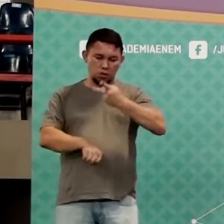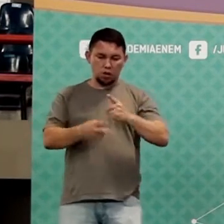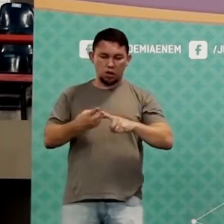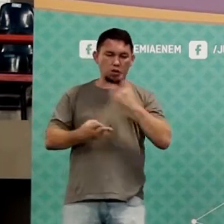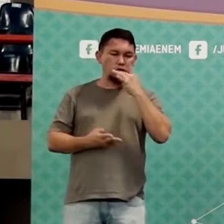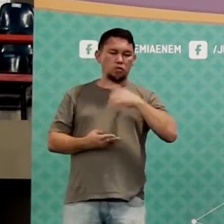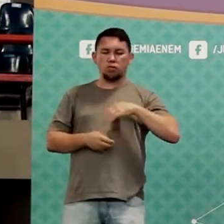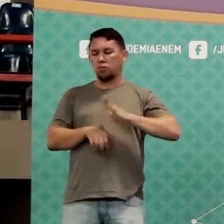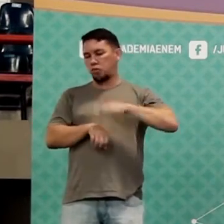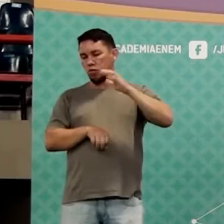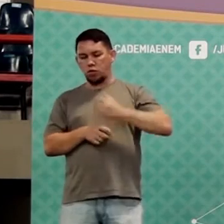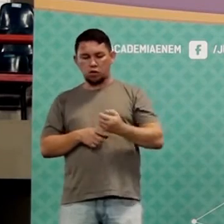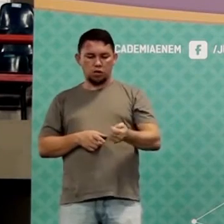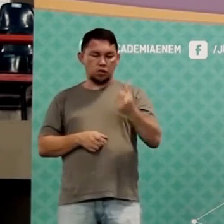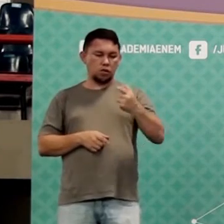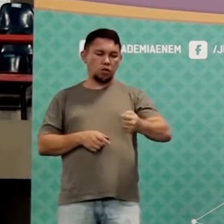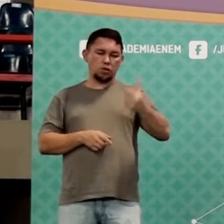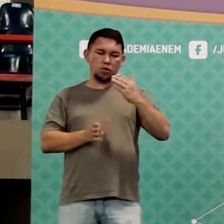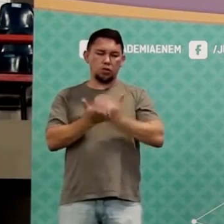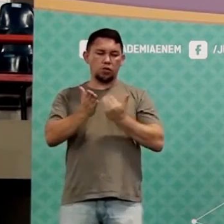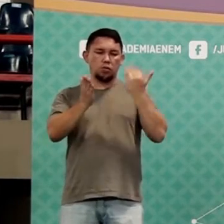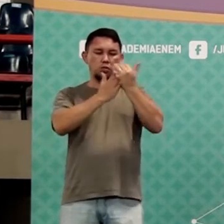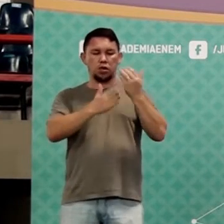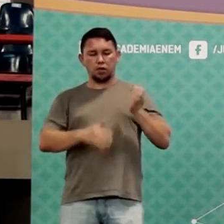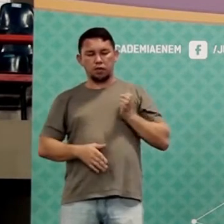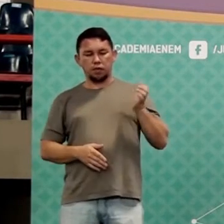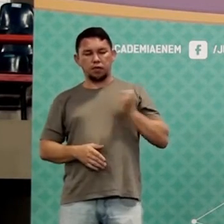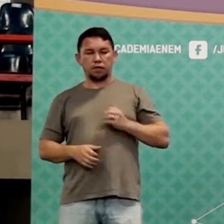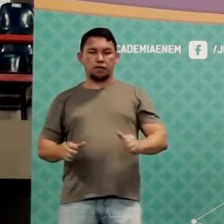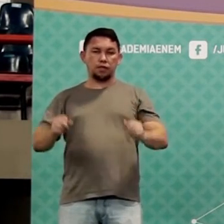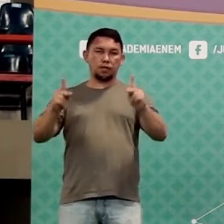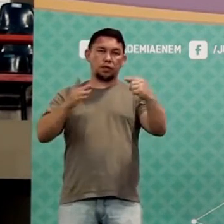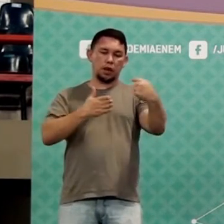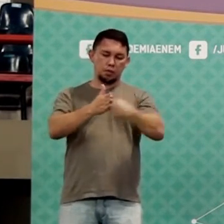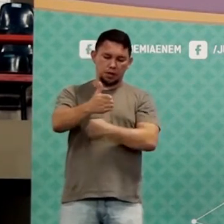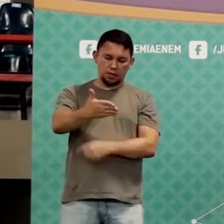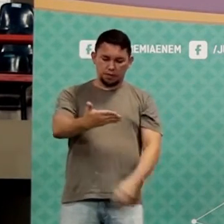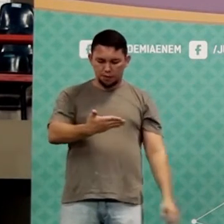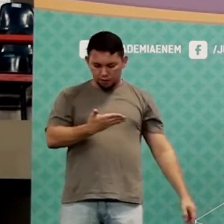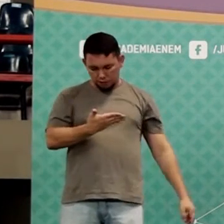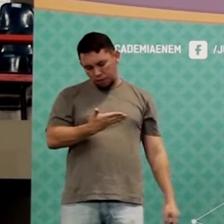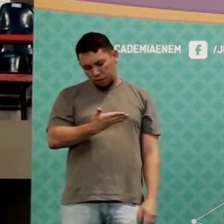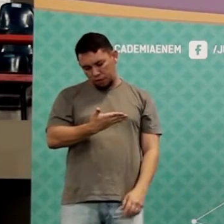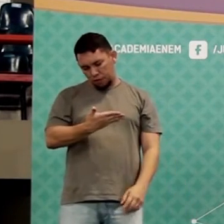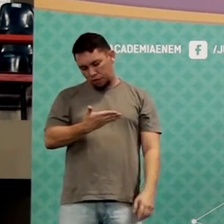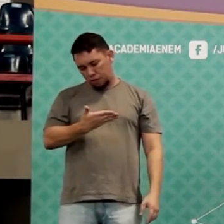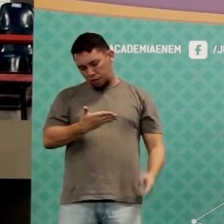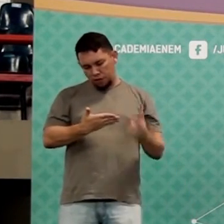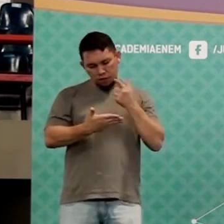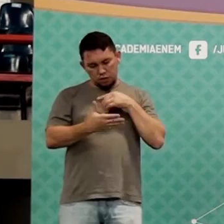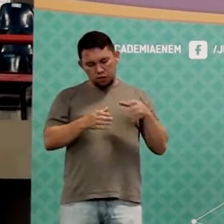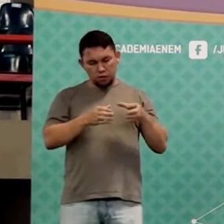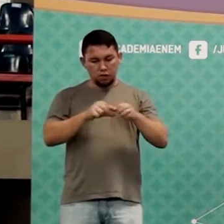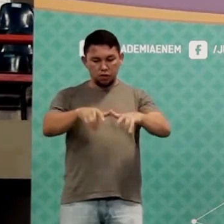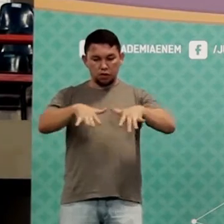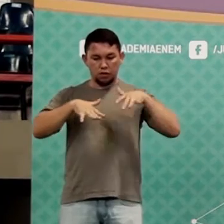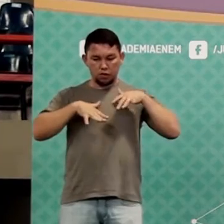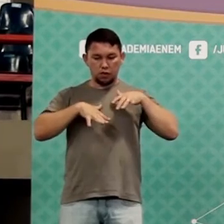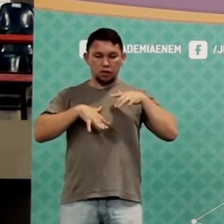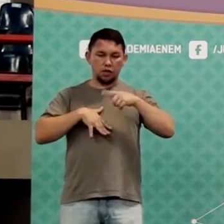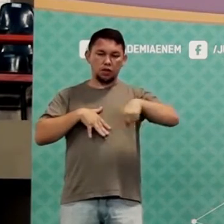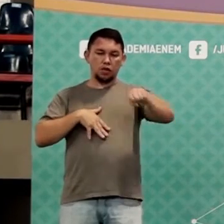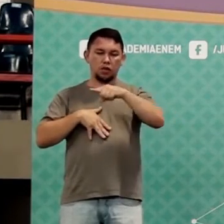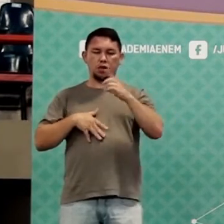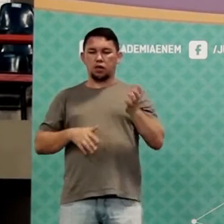mais moeda. Portanto, se torna mais rico. Beleza? Perguntaram quem formava os parlamentos da época. A